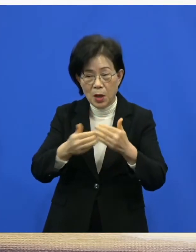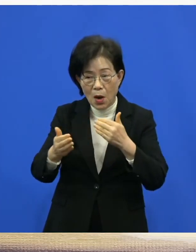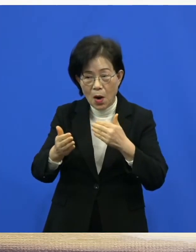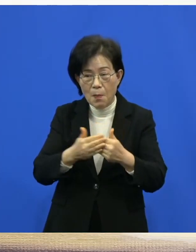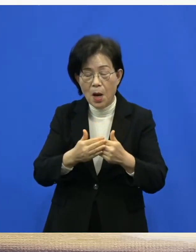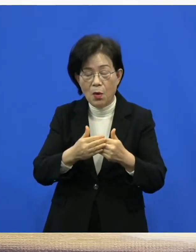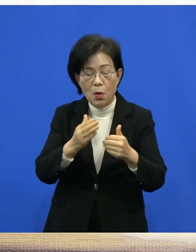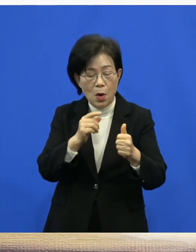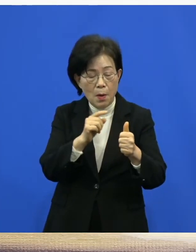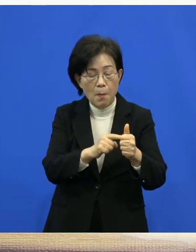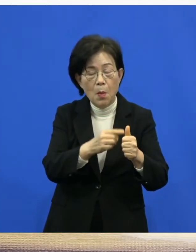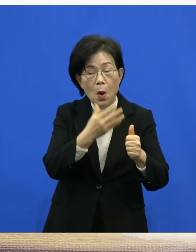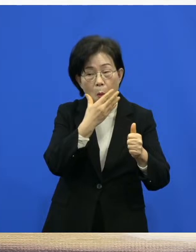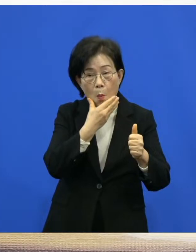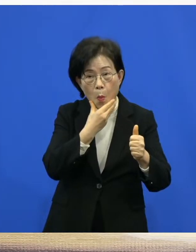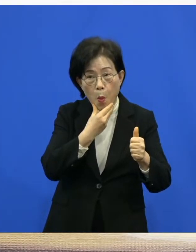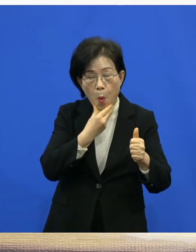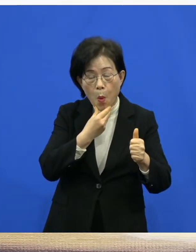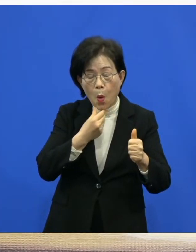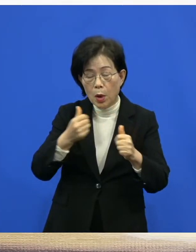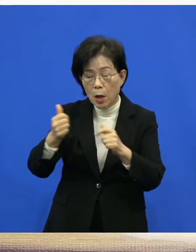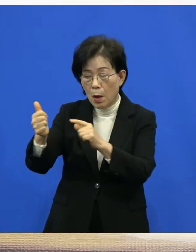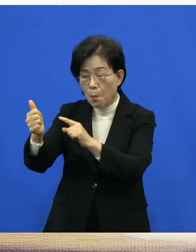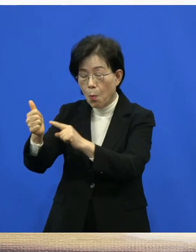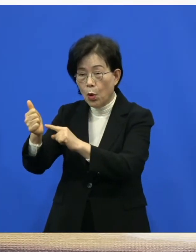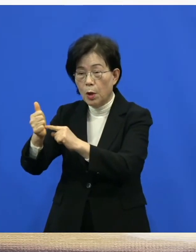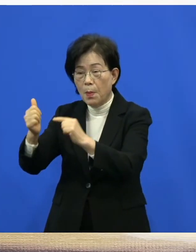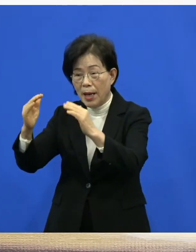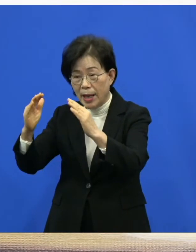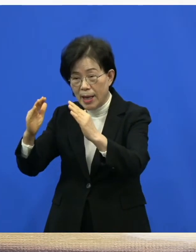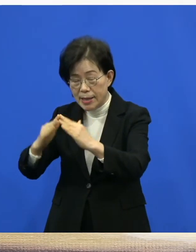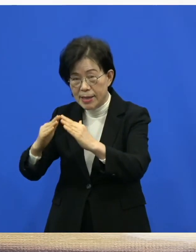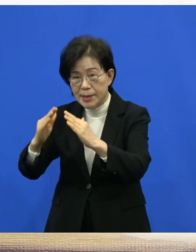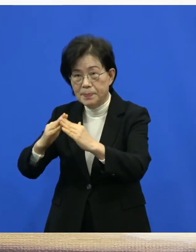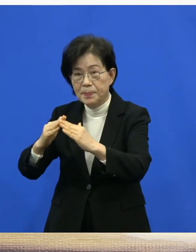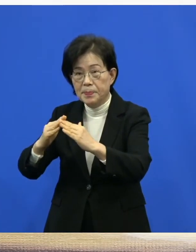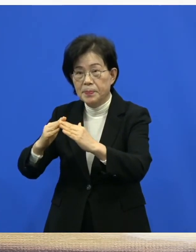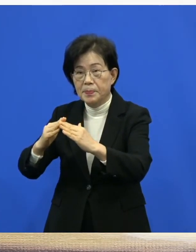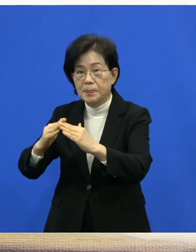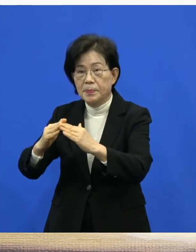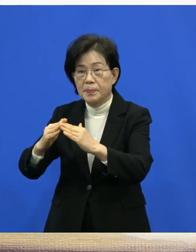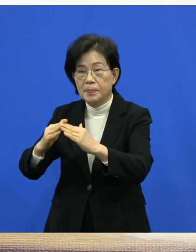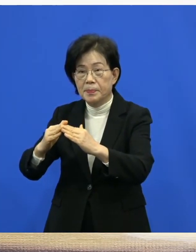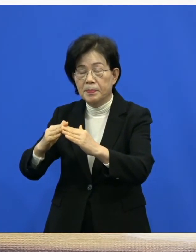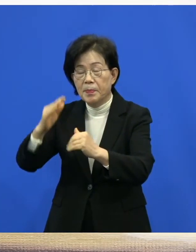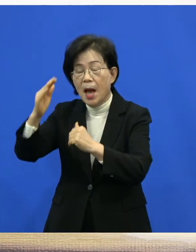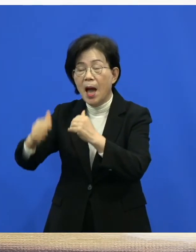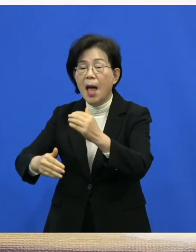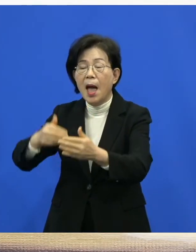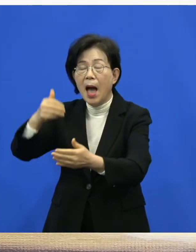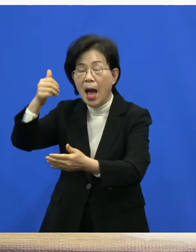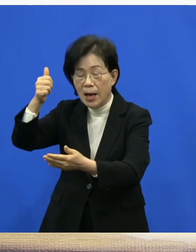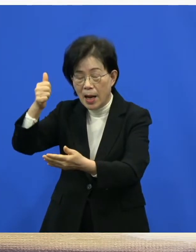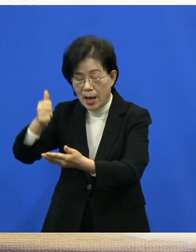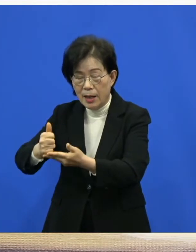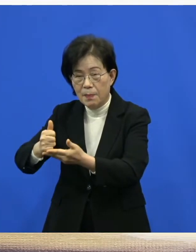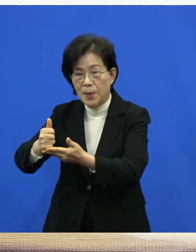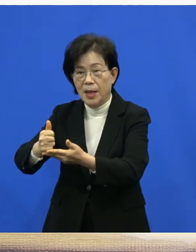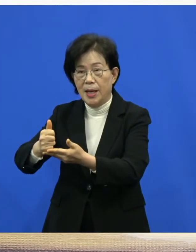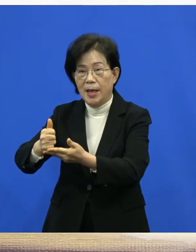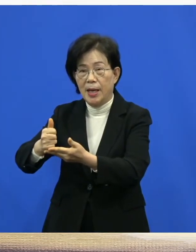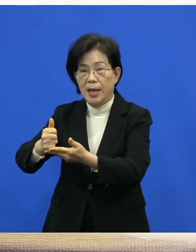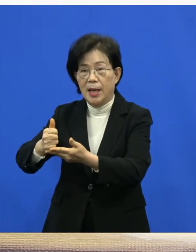주어진 복이 이 보디발의 집 이방 사람이 가지가니까 이방 사람의 눈에 하나님이